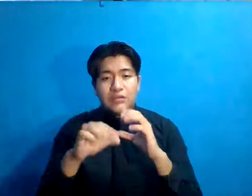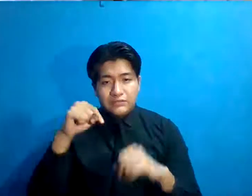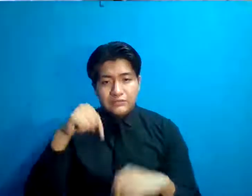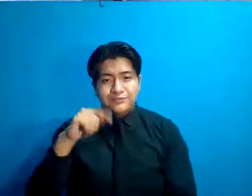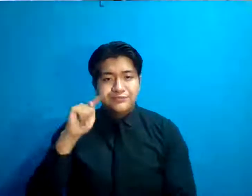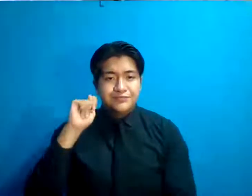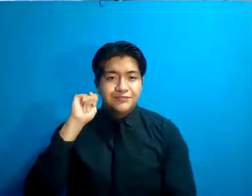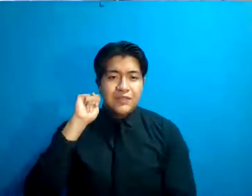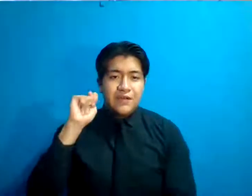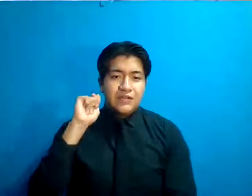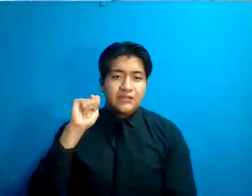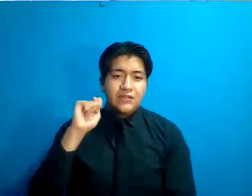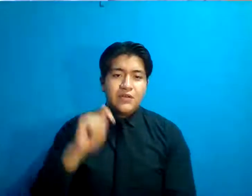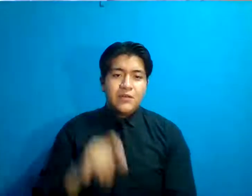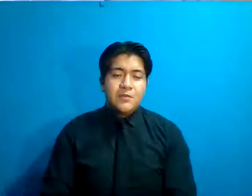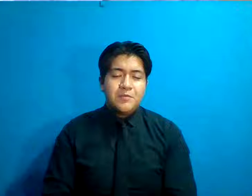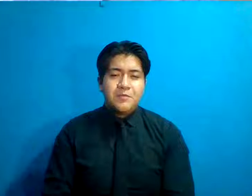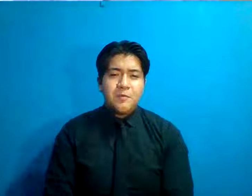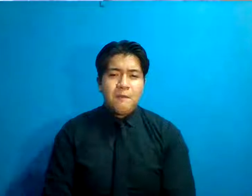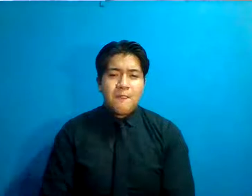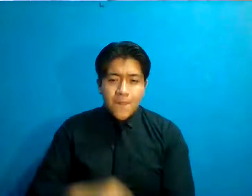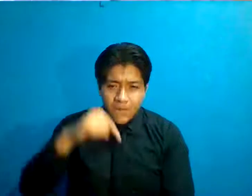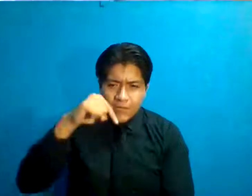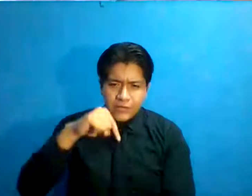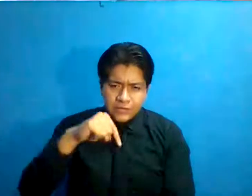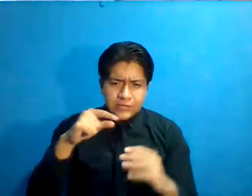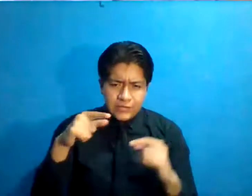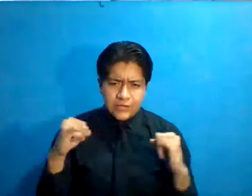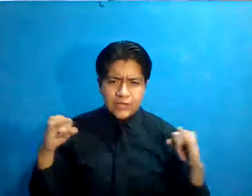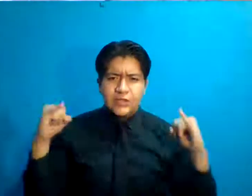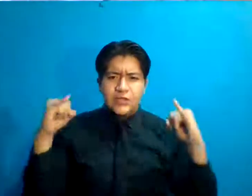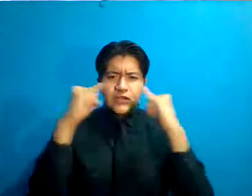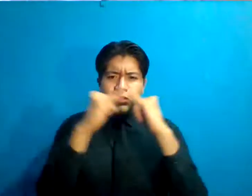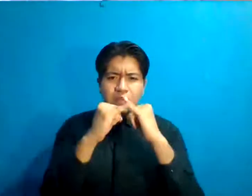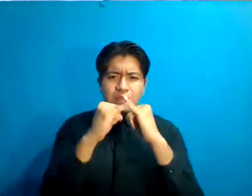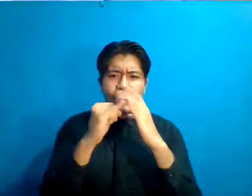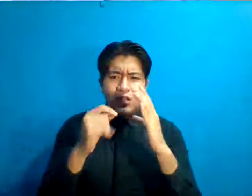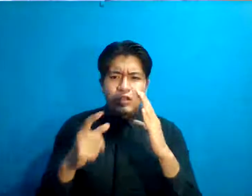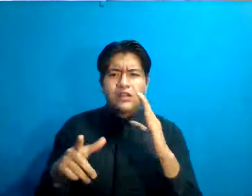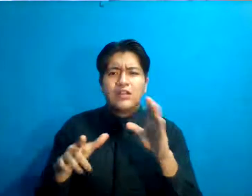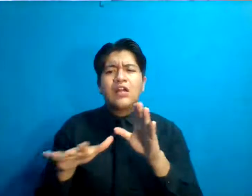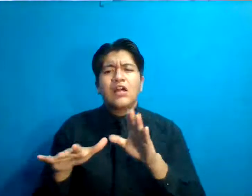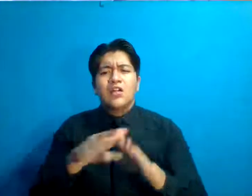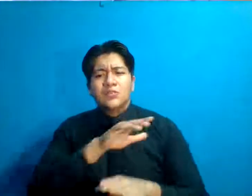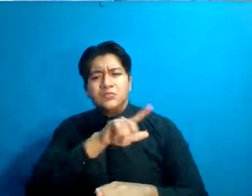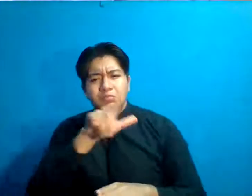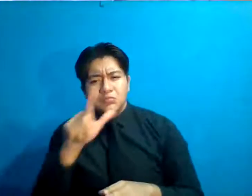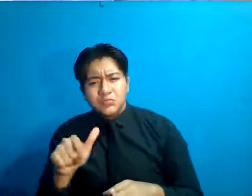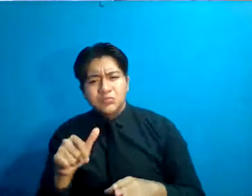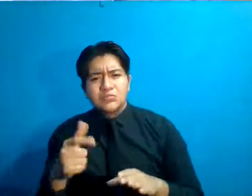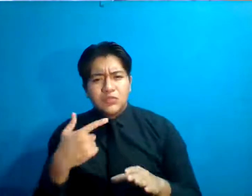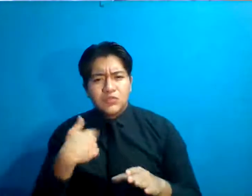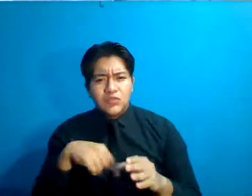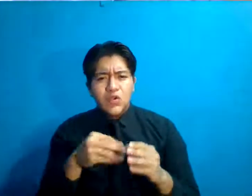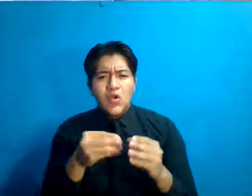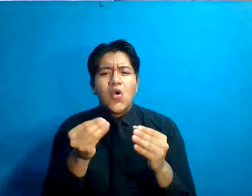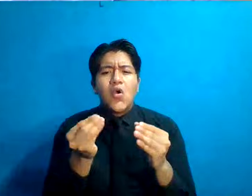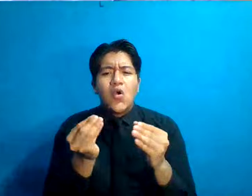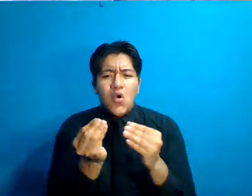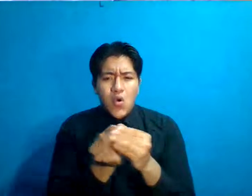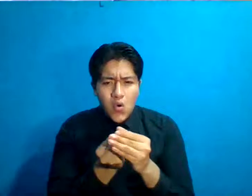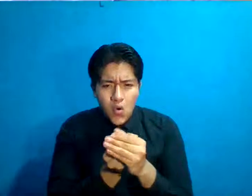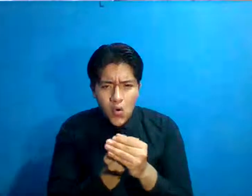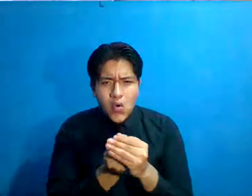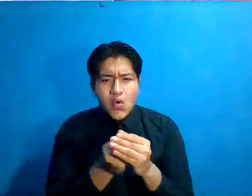Tabasco. En esta institución hemos tomado en ciertas ediciones impartir un curso de la lengua de